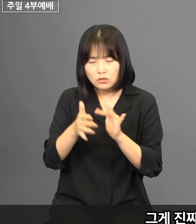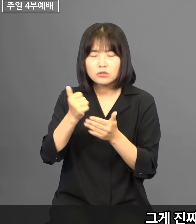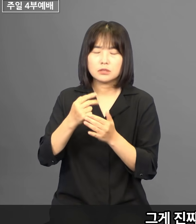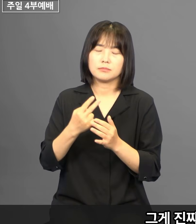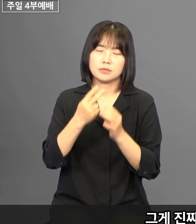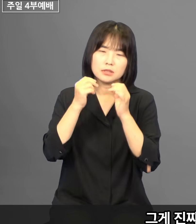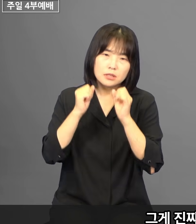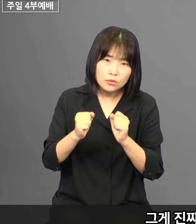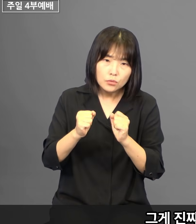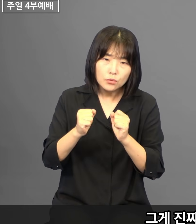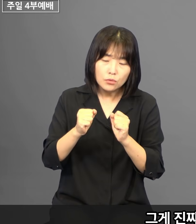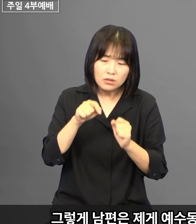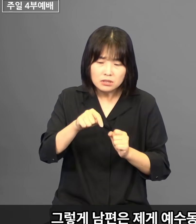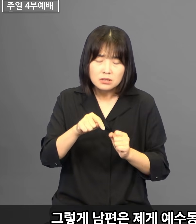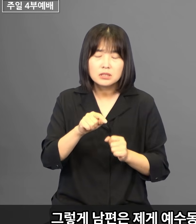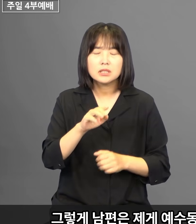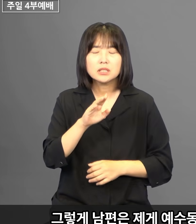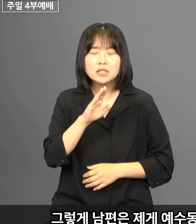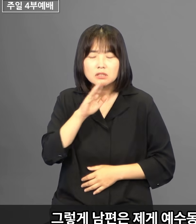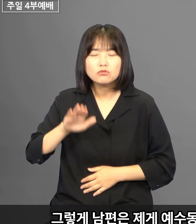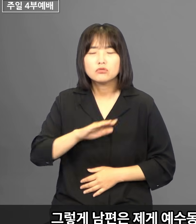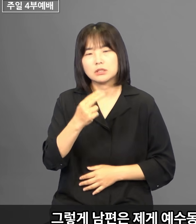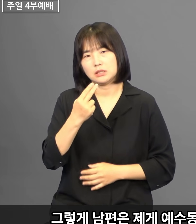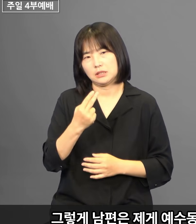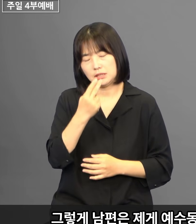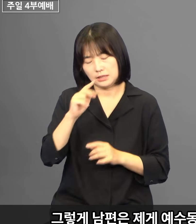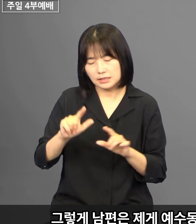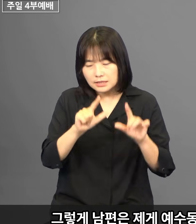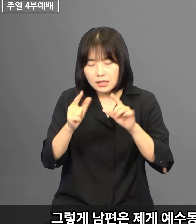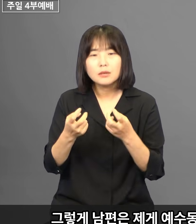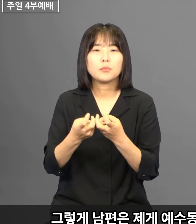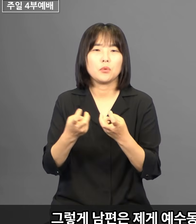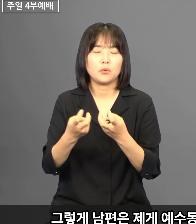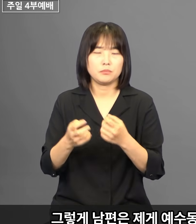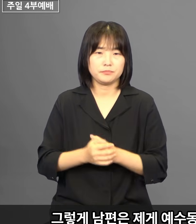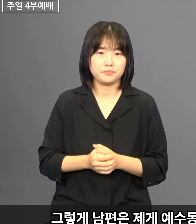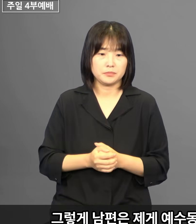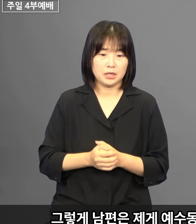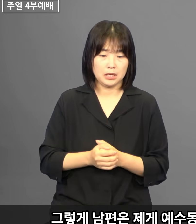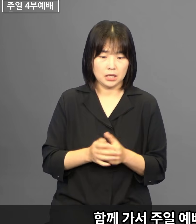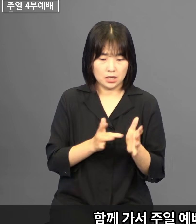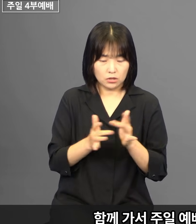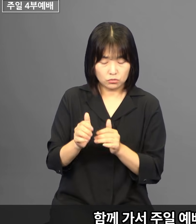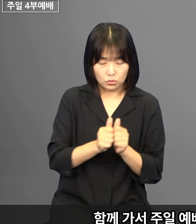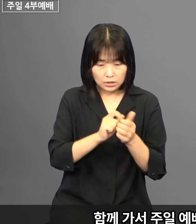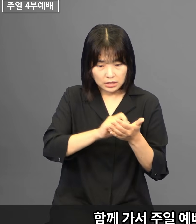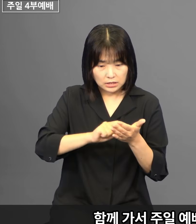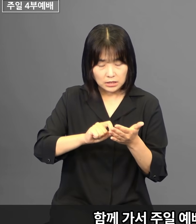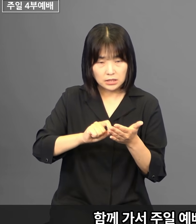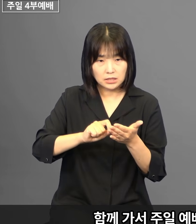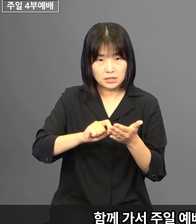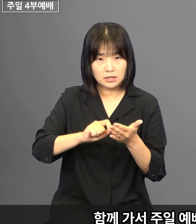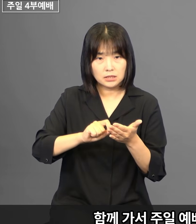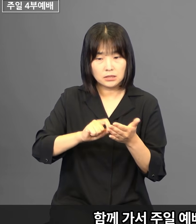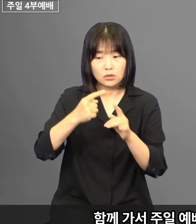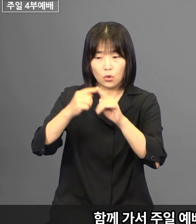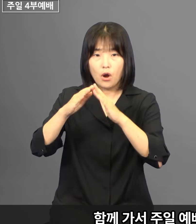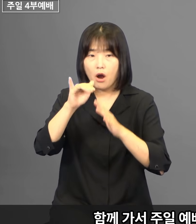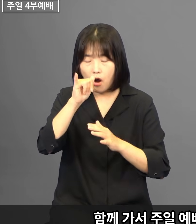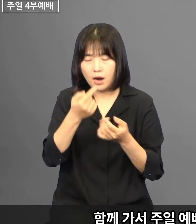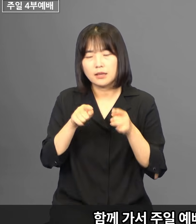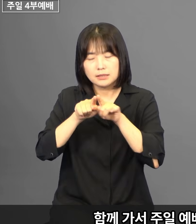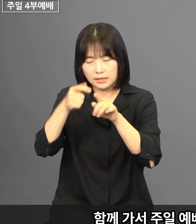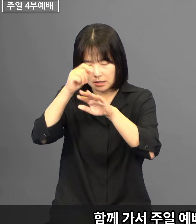그게 진짜 우리가 사는 거야. 그렇게 남편은 제게 예수동행일기를 쓸 수 있는 교회가 있다며 함께 가서 주일 예배를